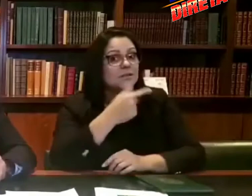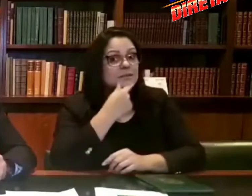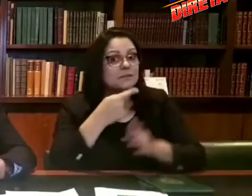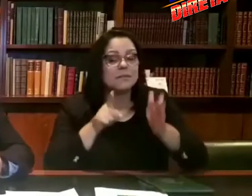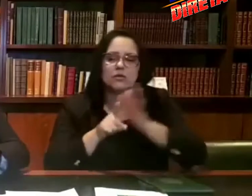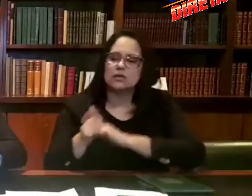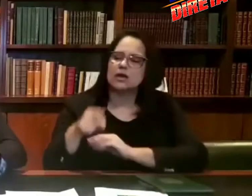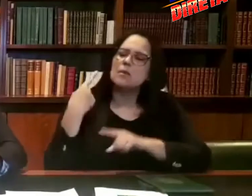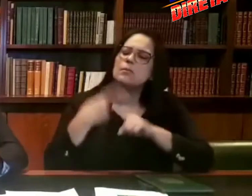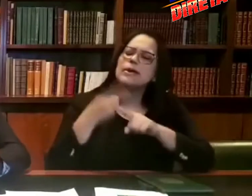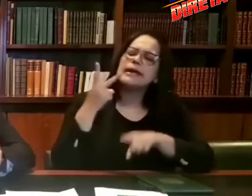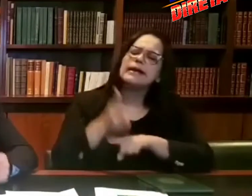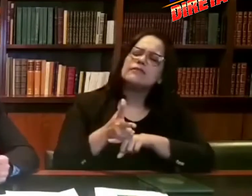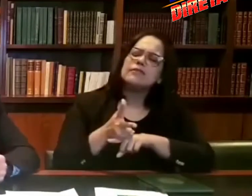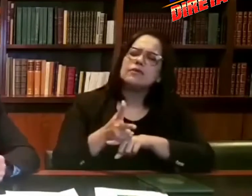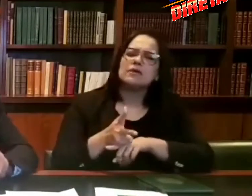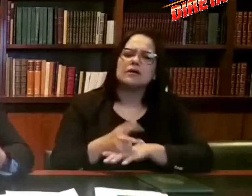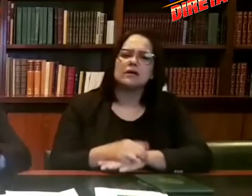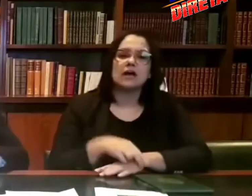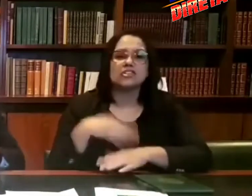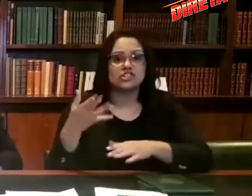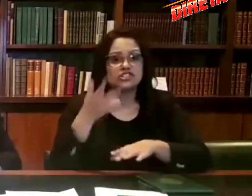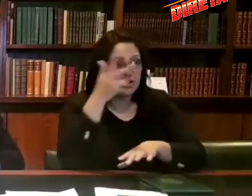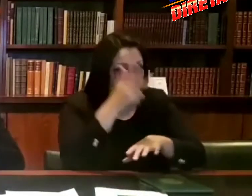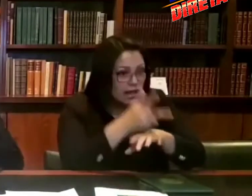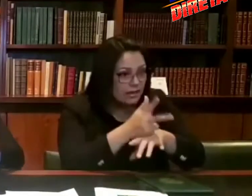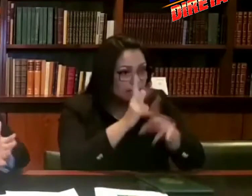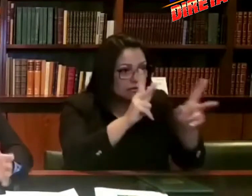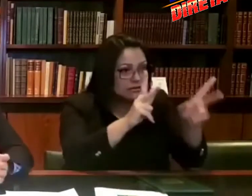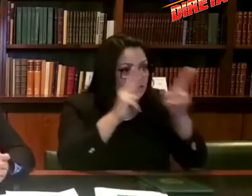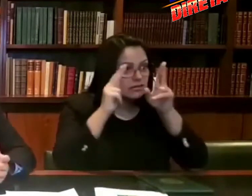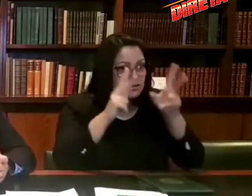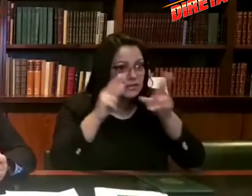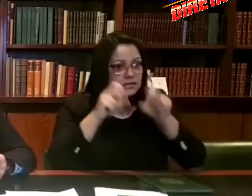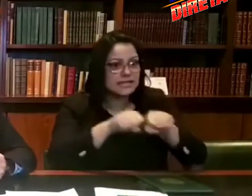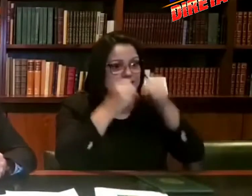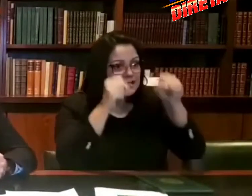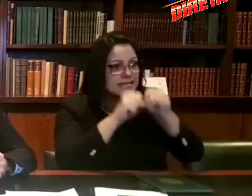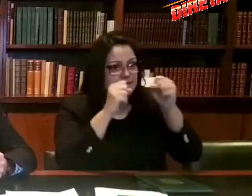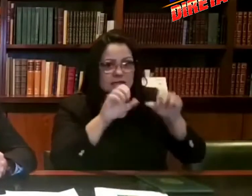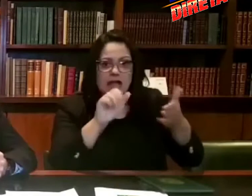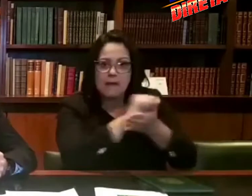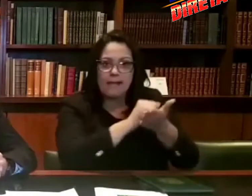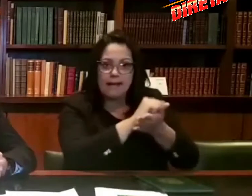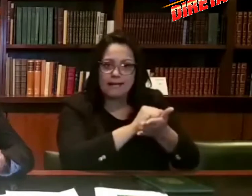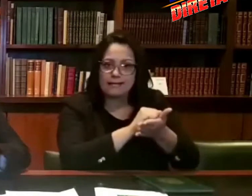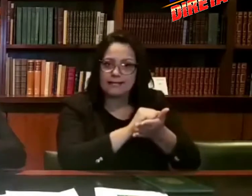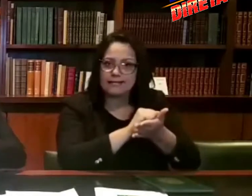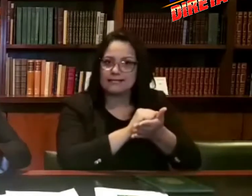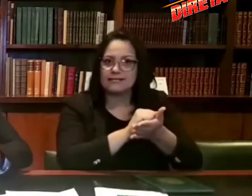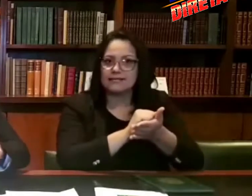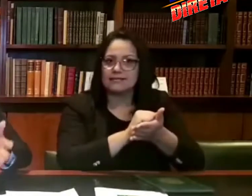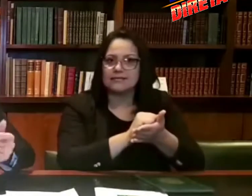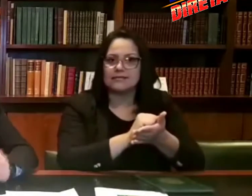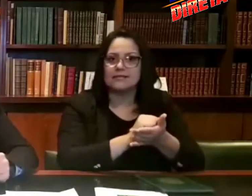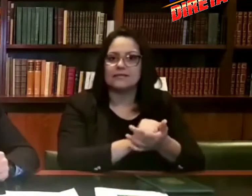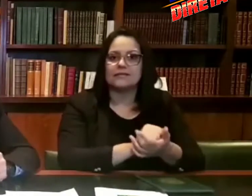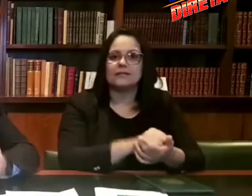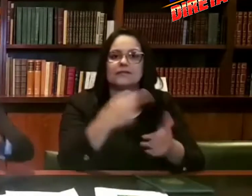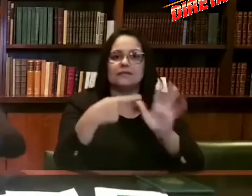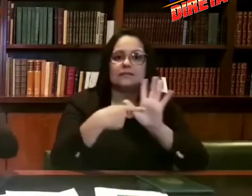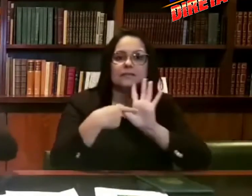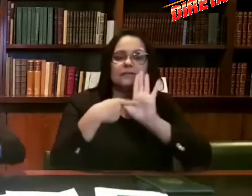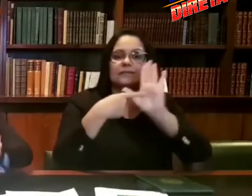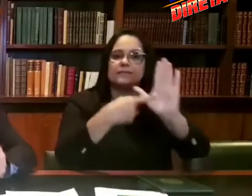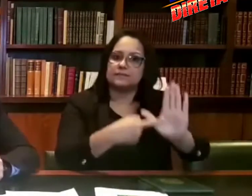por que gravou? A gente costuma gravar, depois tira algumas cenas e destrói. Quando, tá, veio aí à tona